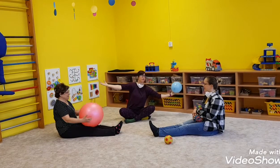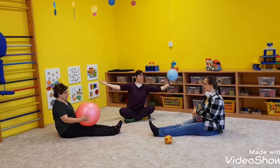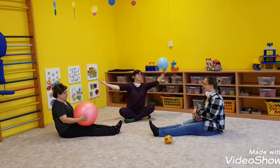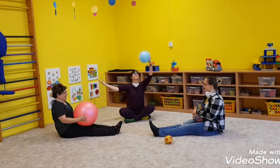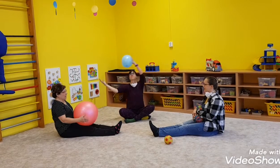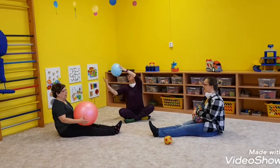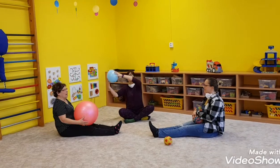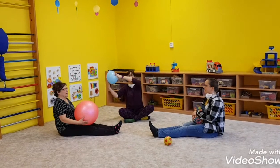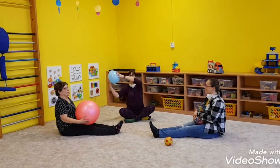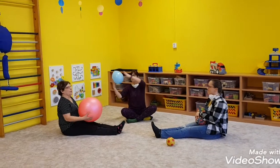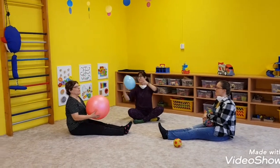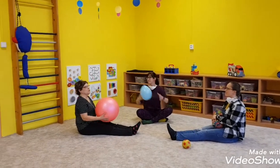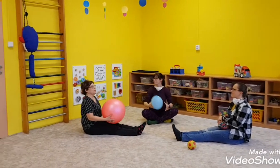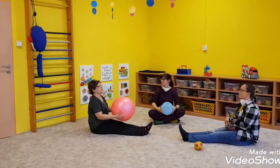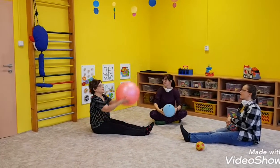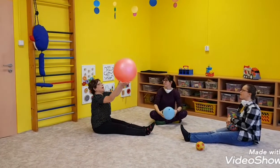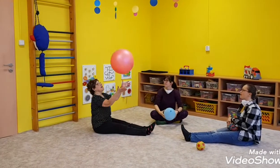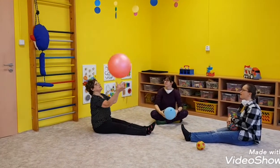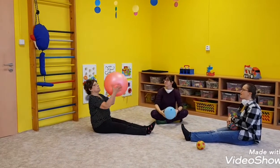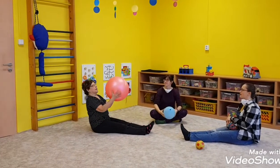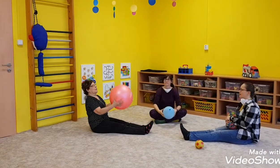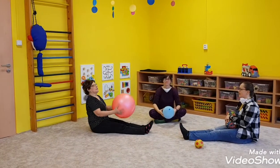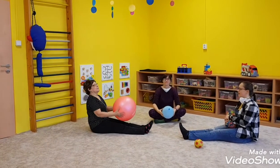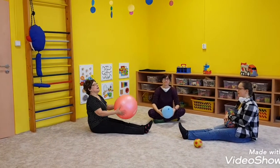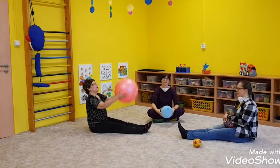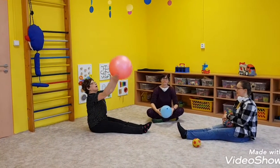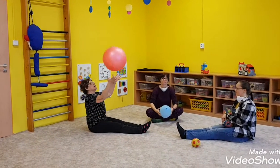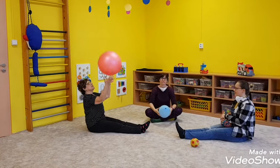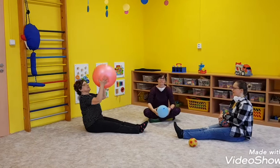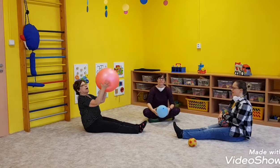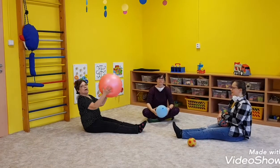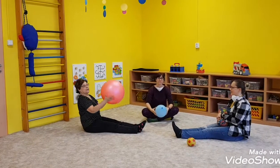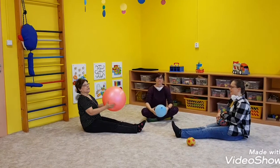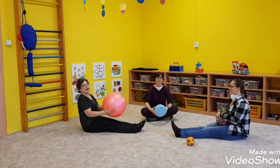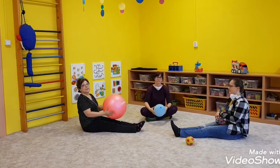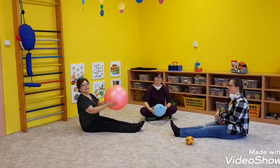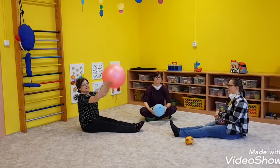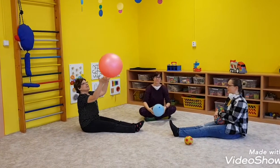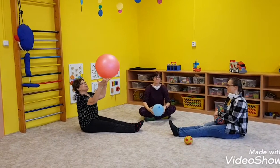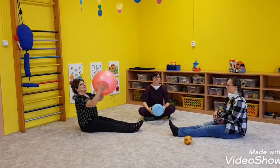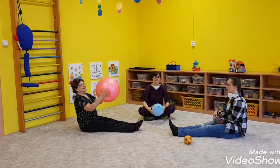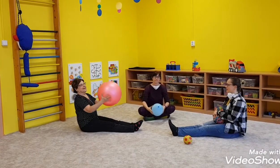nespadl. A nebo můžeme si házet balonek. A chytáme,